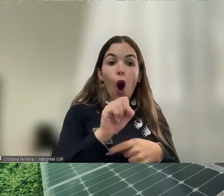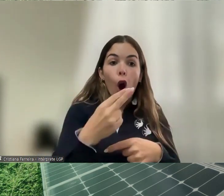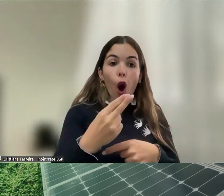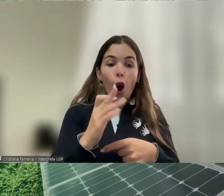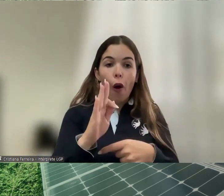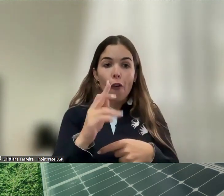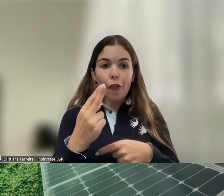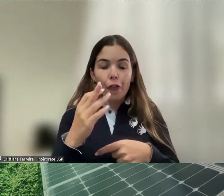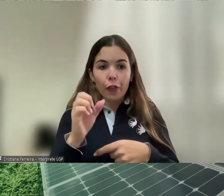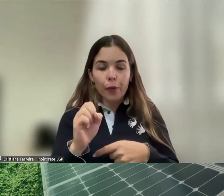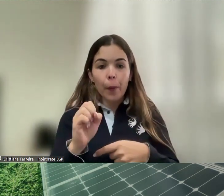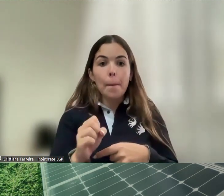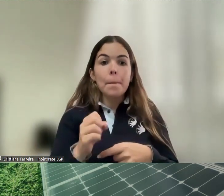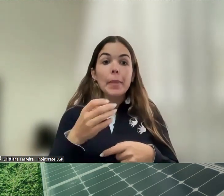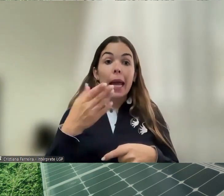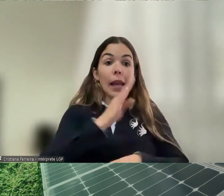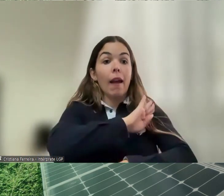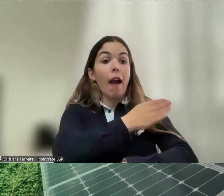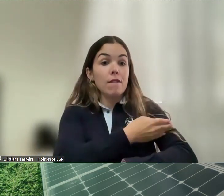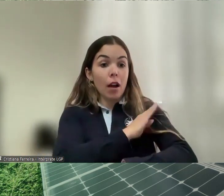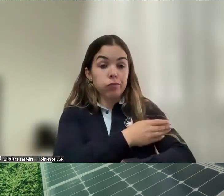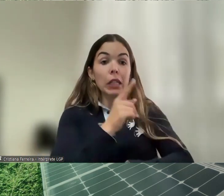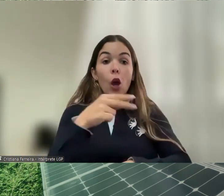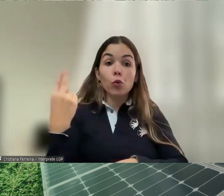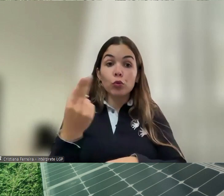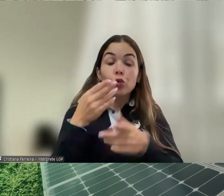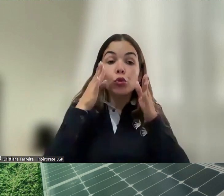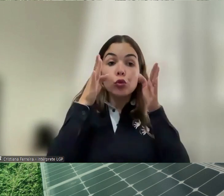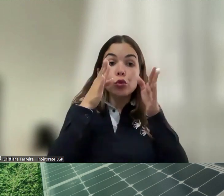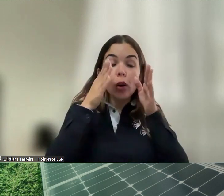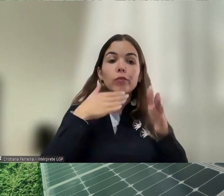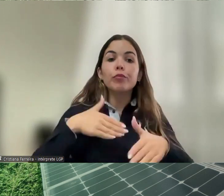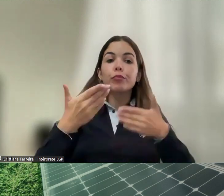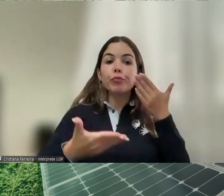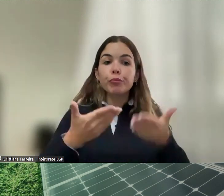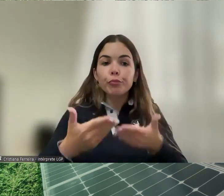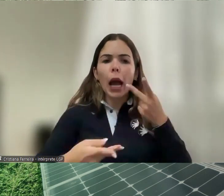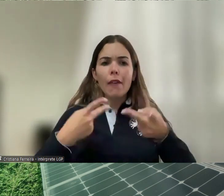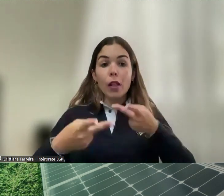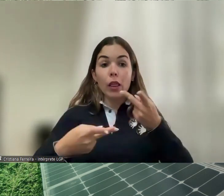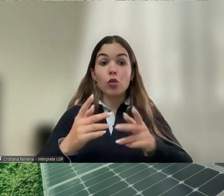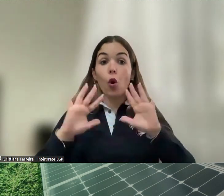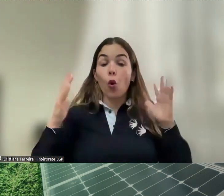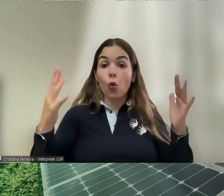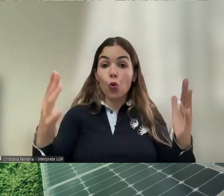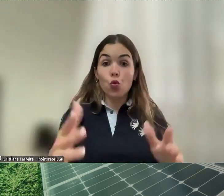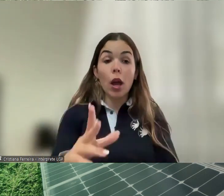Aveiro. É uma unidade de investigação focada nas áreas da sustentabilidade, da avaliação ambiental, do